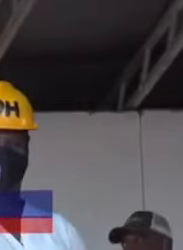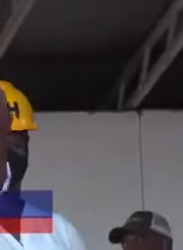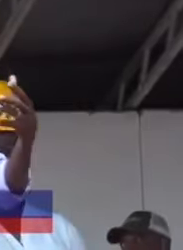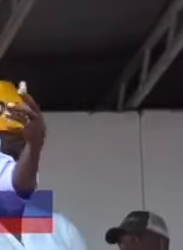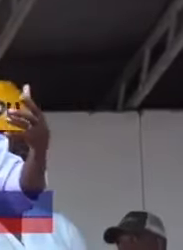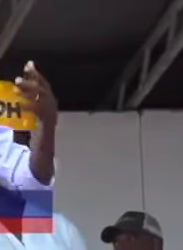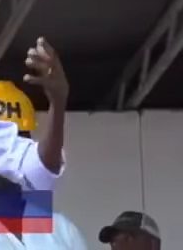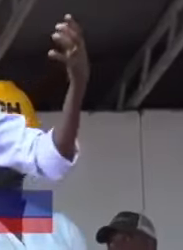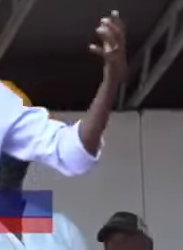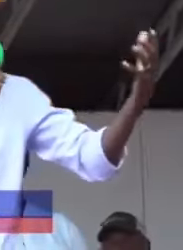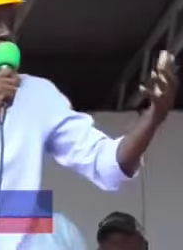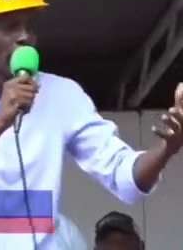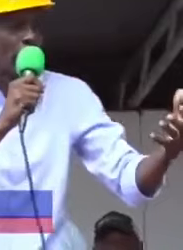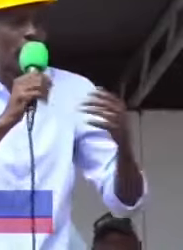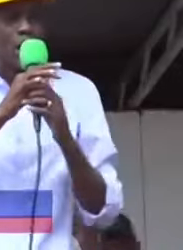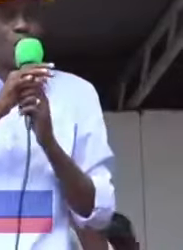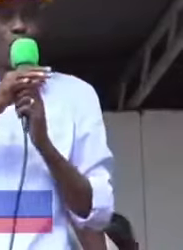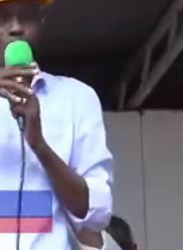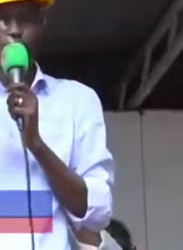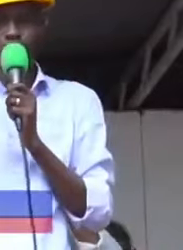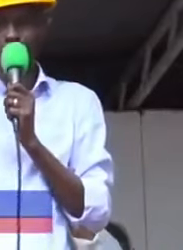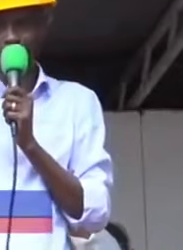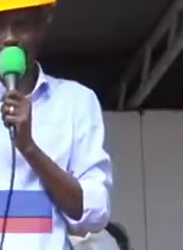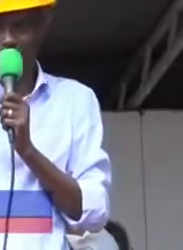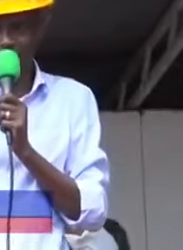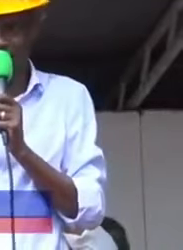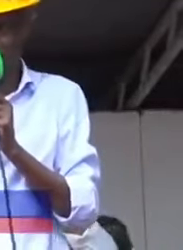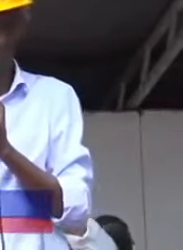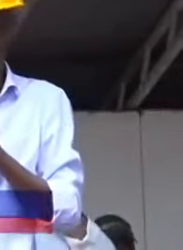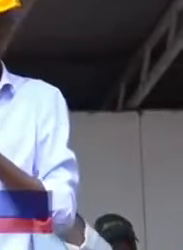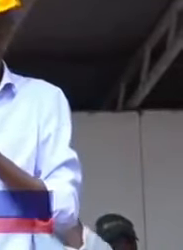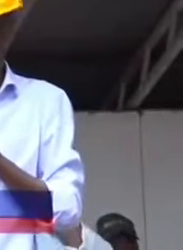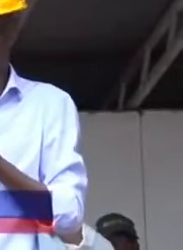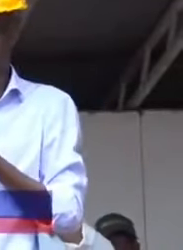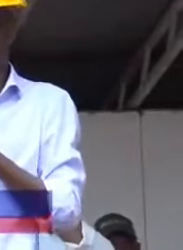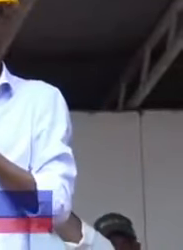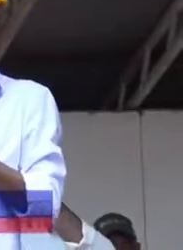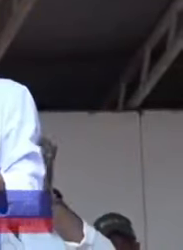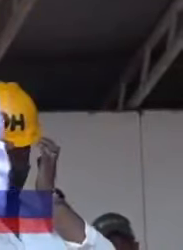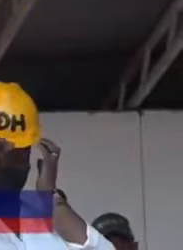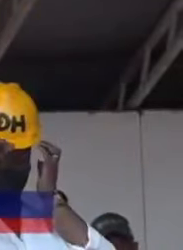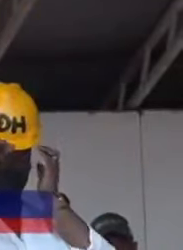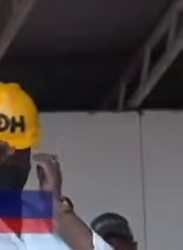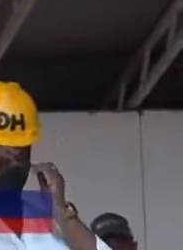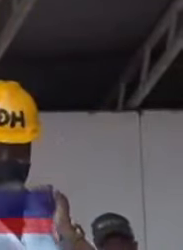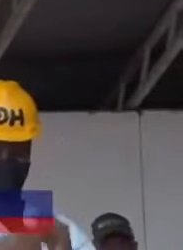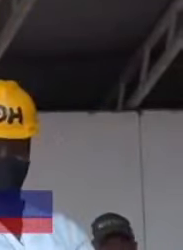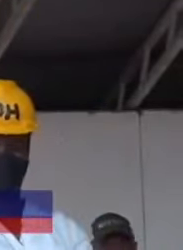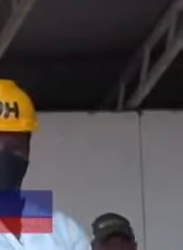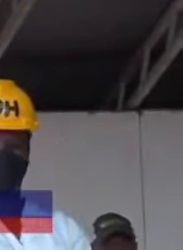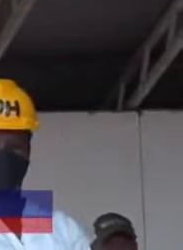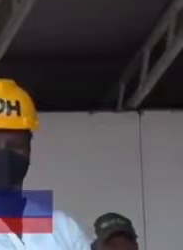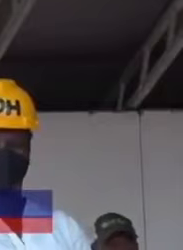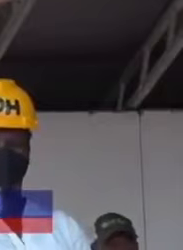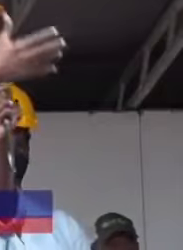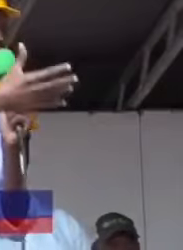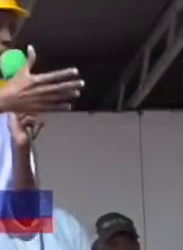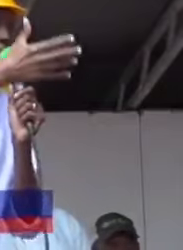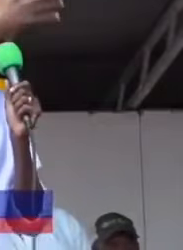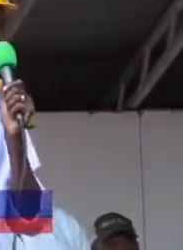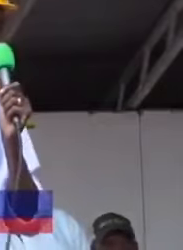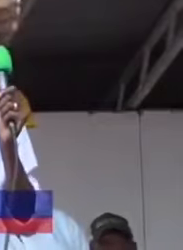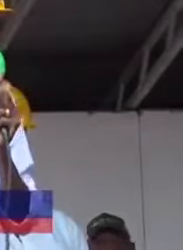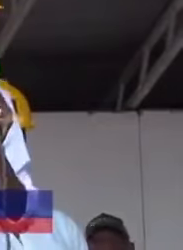Ça veut dire, apprendre qu'on est l'autre monde président, l'autre monde qui peut venir diriger, c'est pour